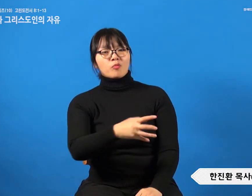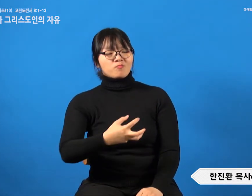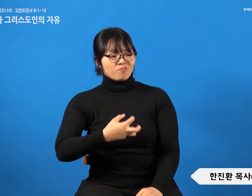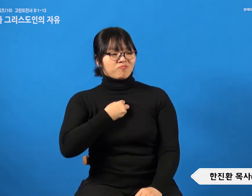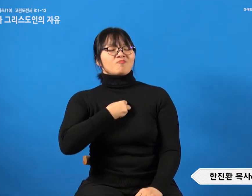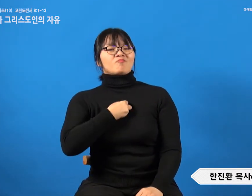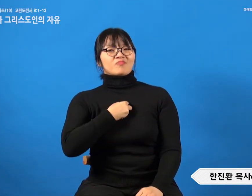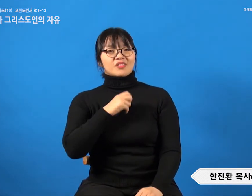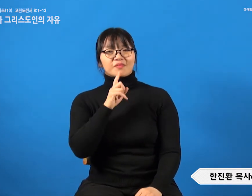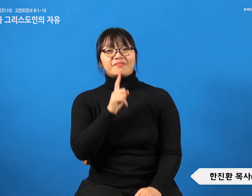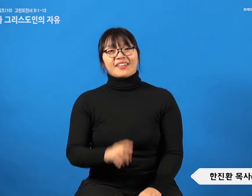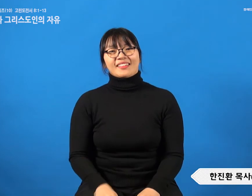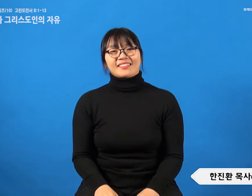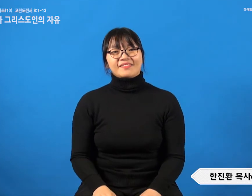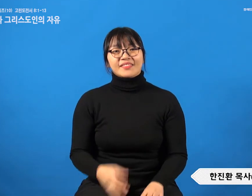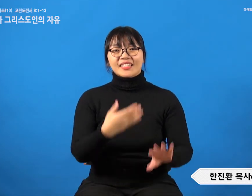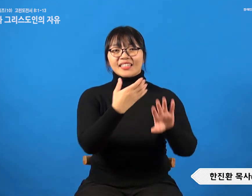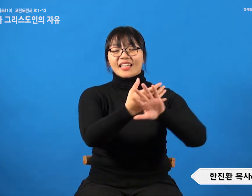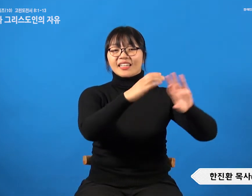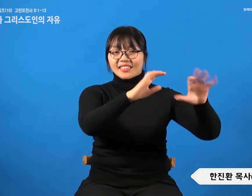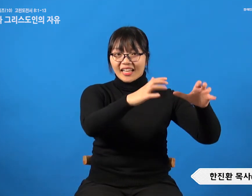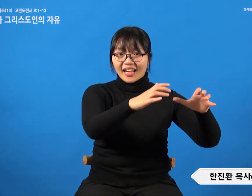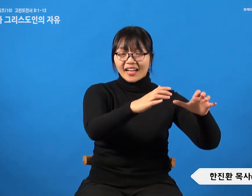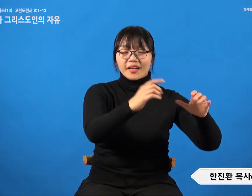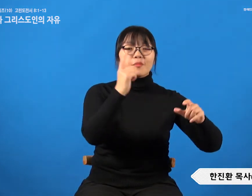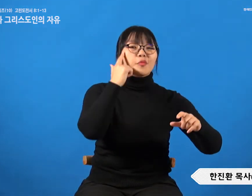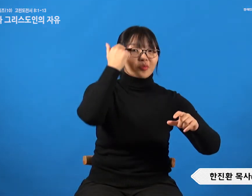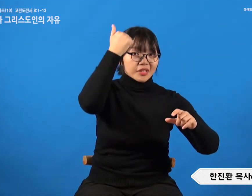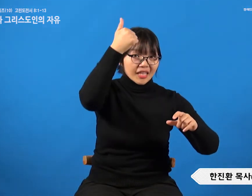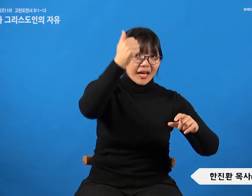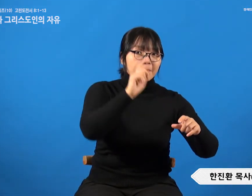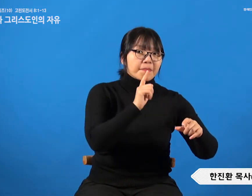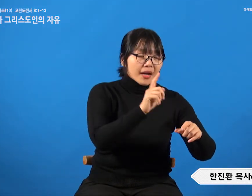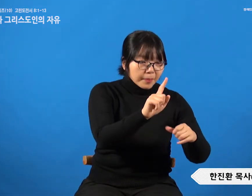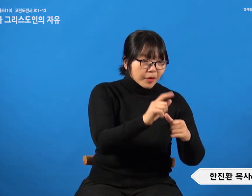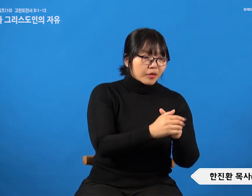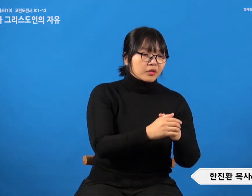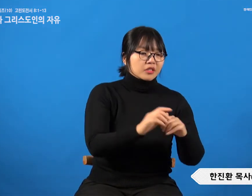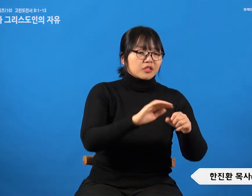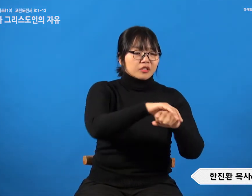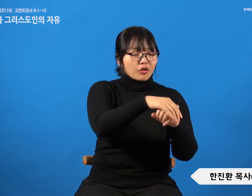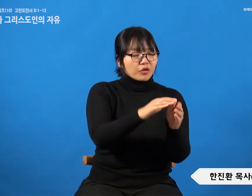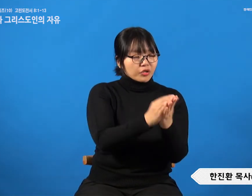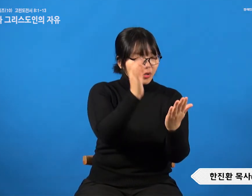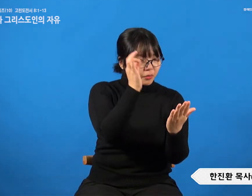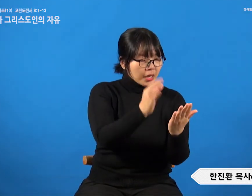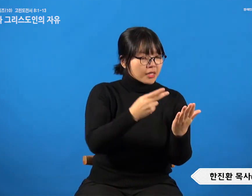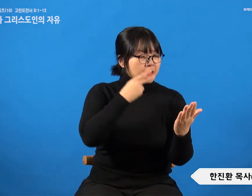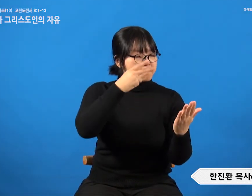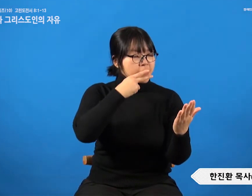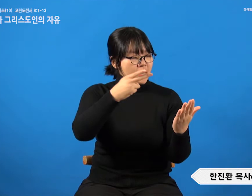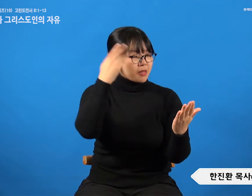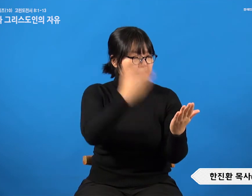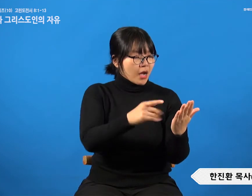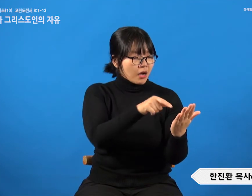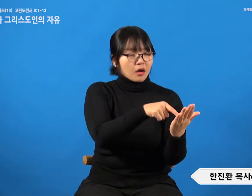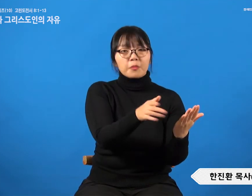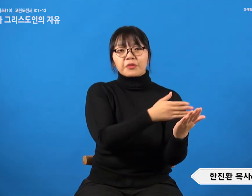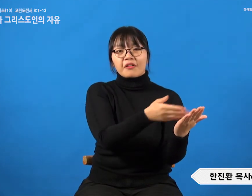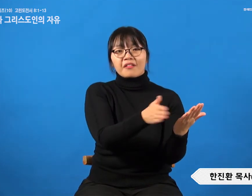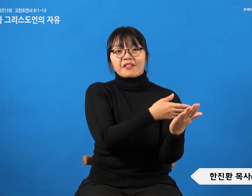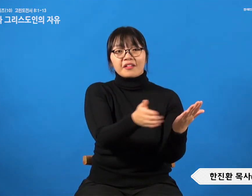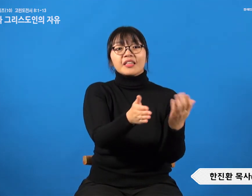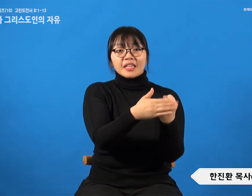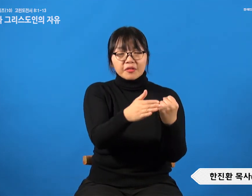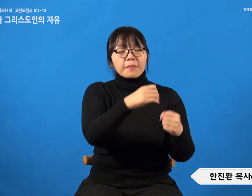화란의 목사님들은 담배 피우지 말라 하는 말이 성경에 없기 때문에 그건 해도 되고 안 해도 되는